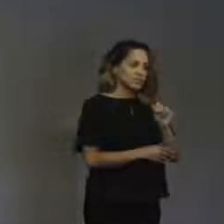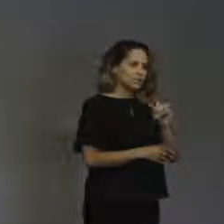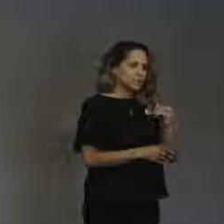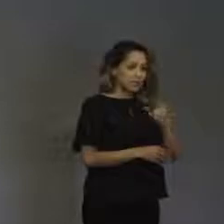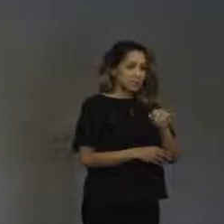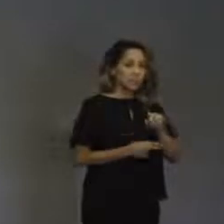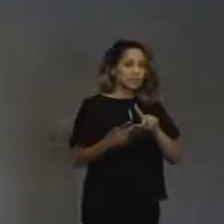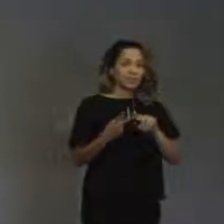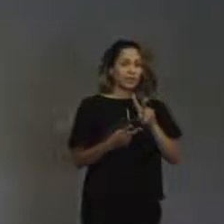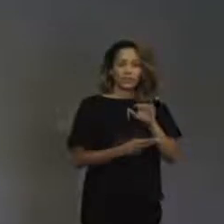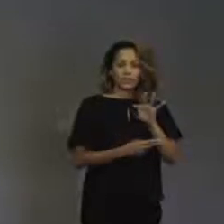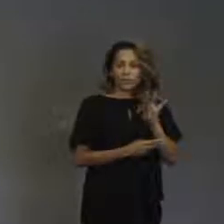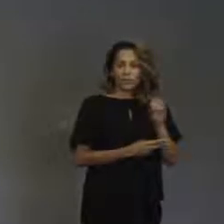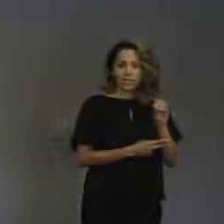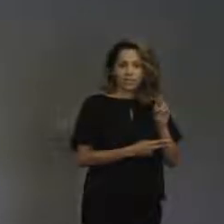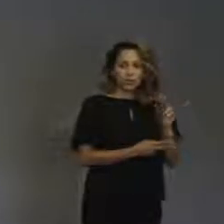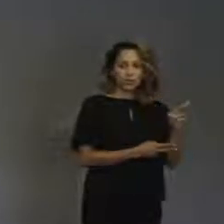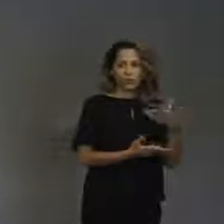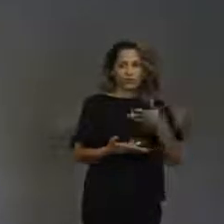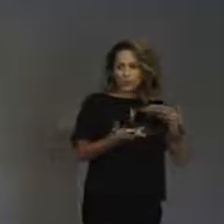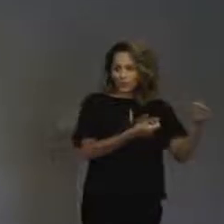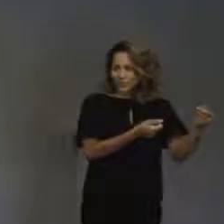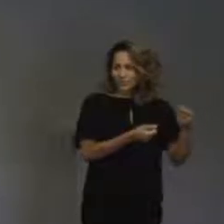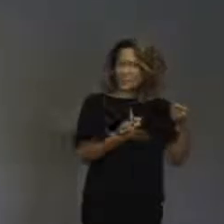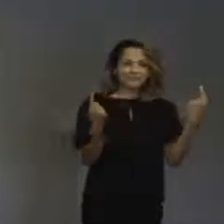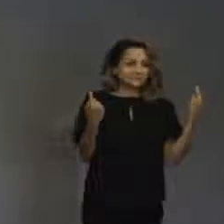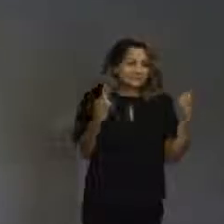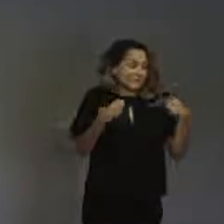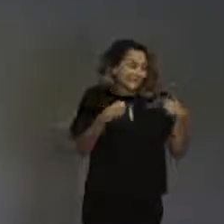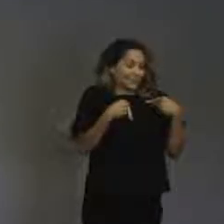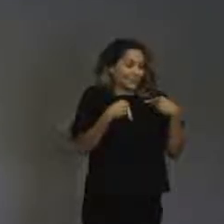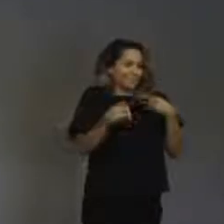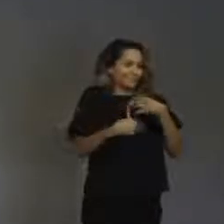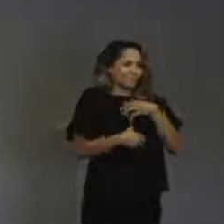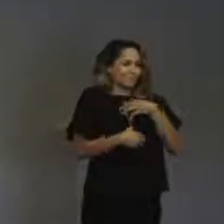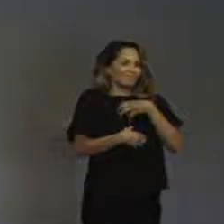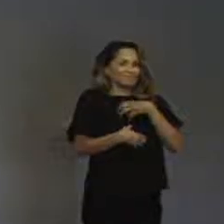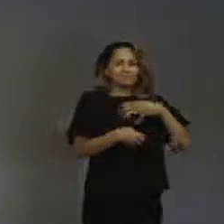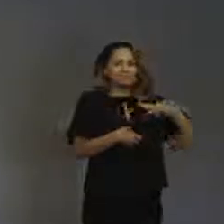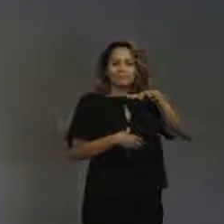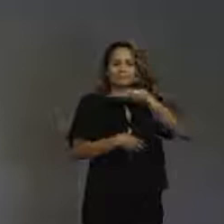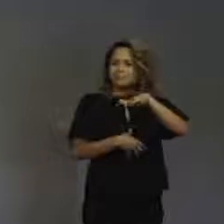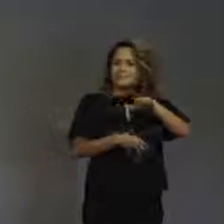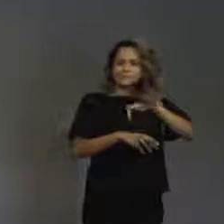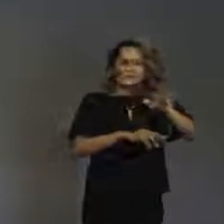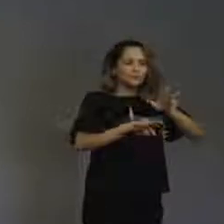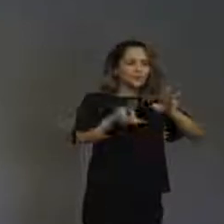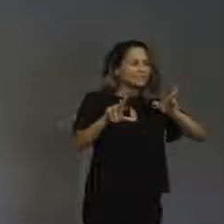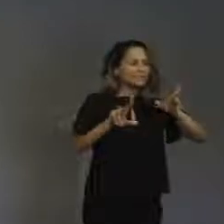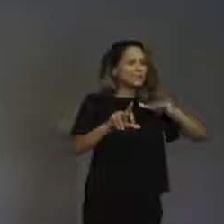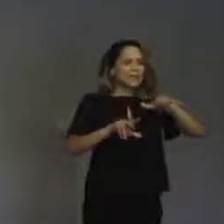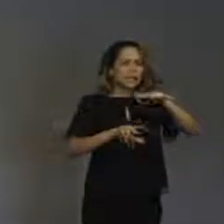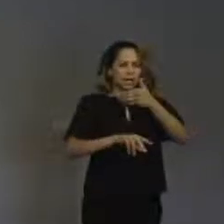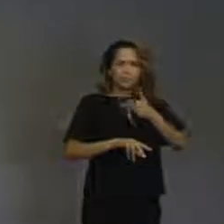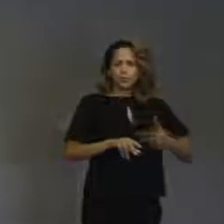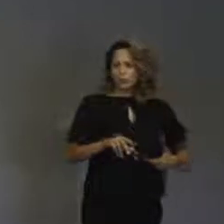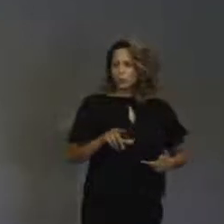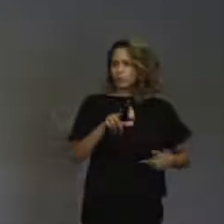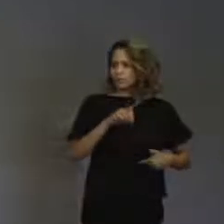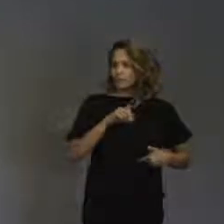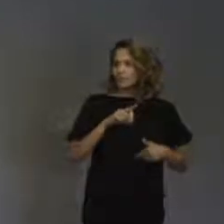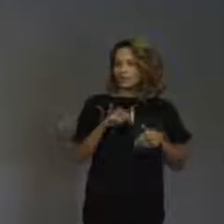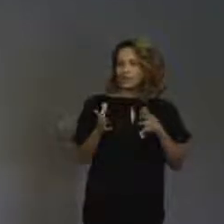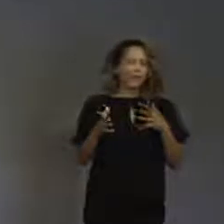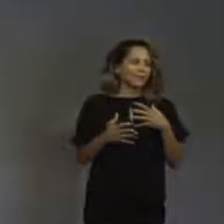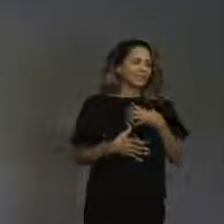pelo convite. É um desafio para mim, eu acho que é um público um pouco diferente. Tem gente do setor público aqui, eu vejo, é bom, sempre me sinto em